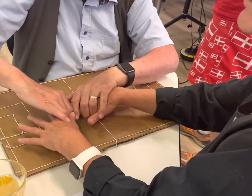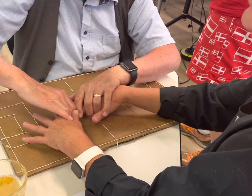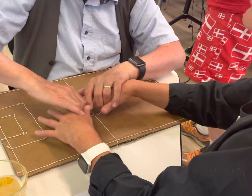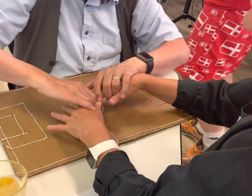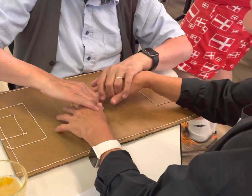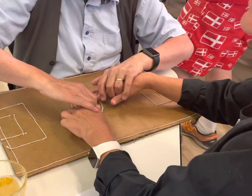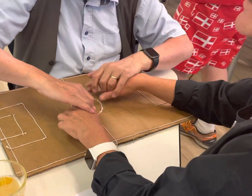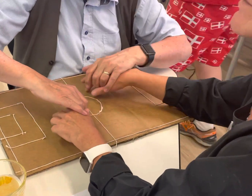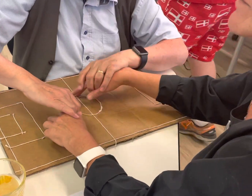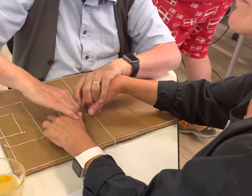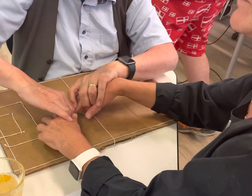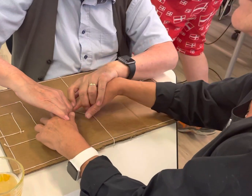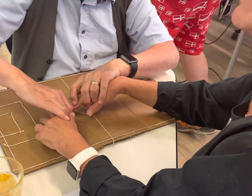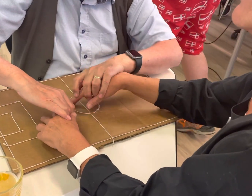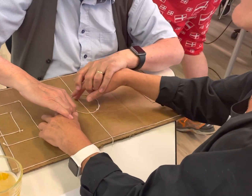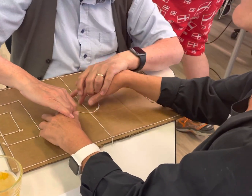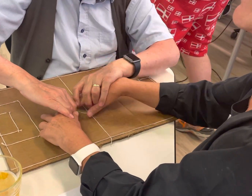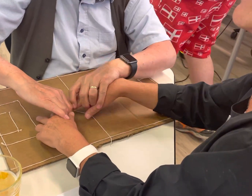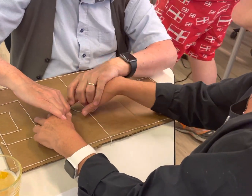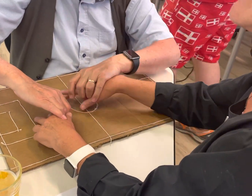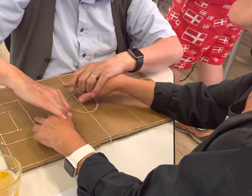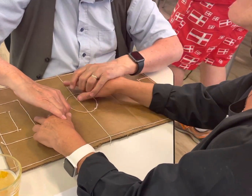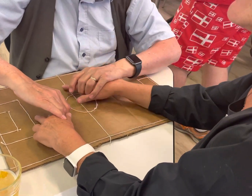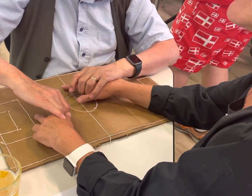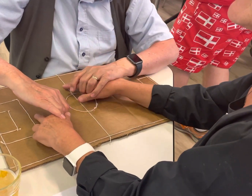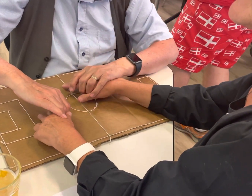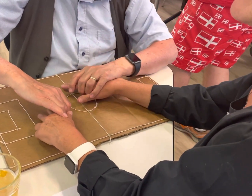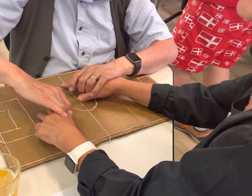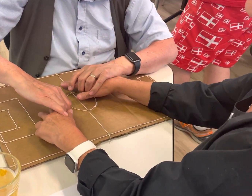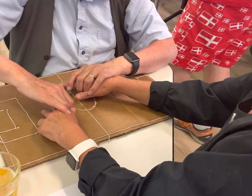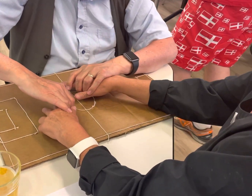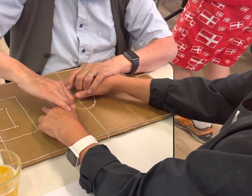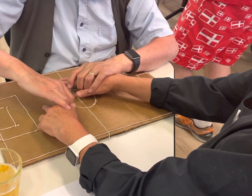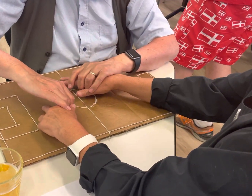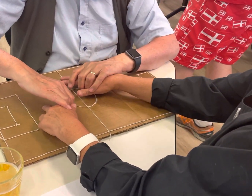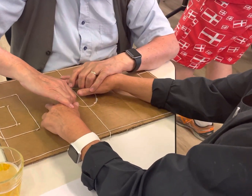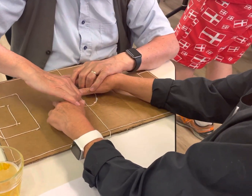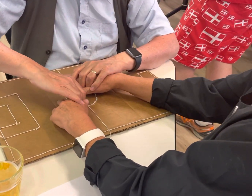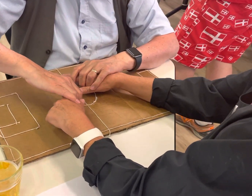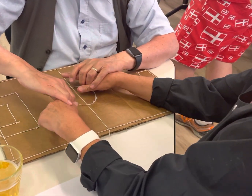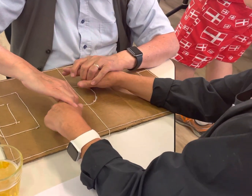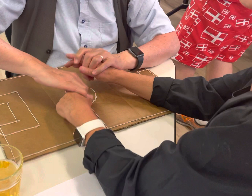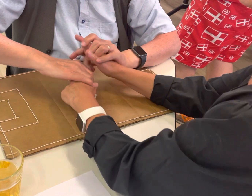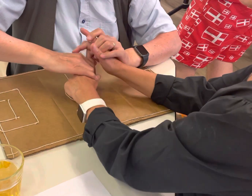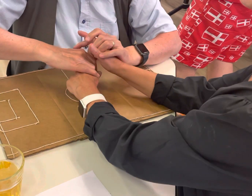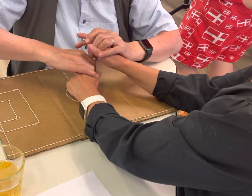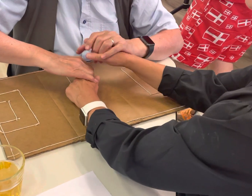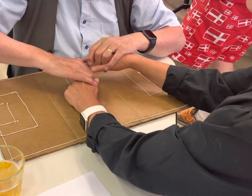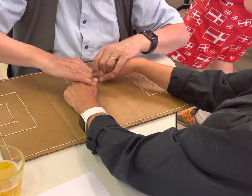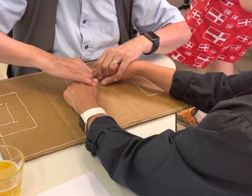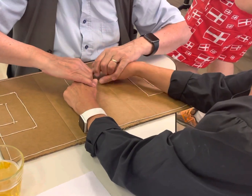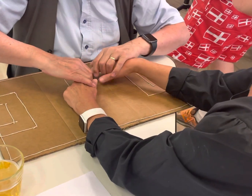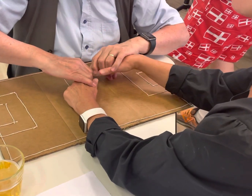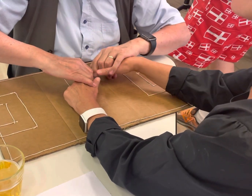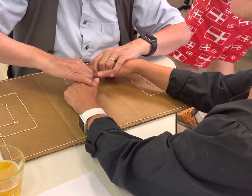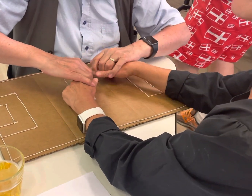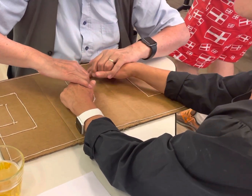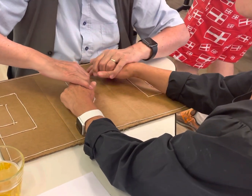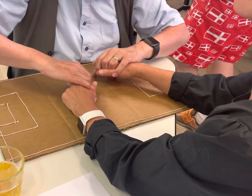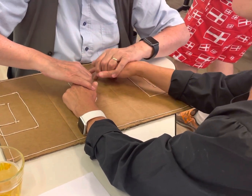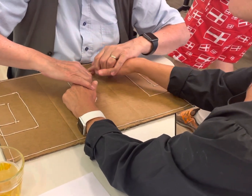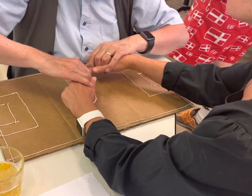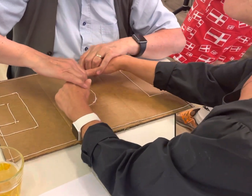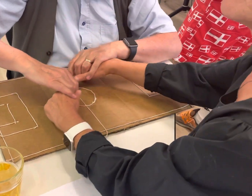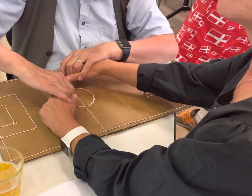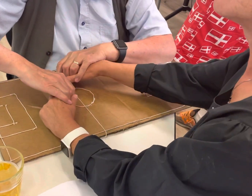Her er Fjerne Højbjerg. Det præcis en af de her budigheder. Skinderne er jo. Jeg vil gerne kæmpe. Vi håber at gå et par stykker af, hvor